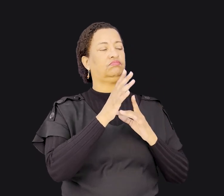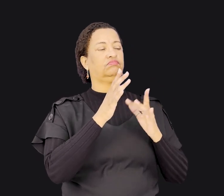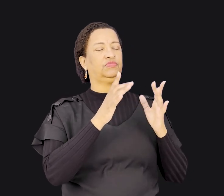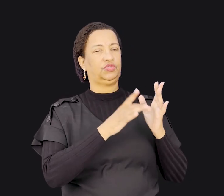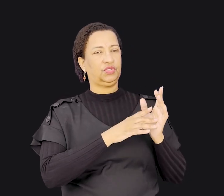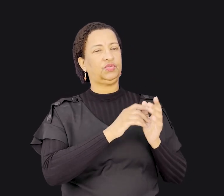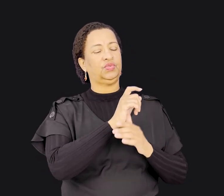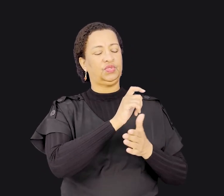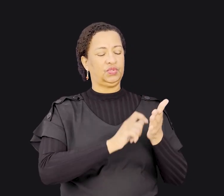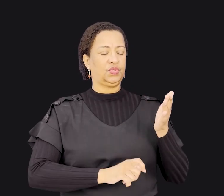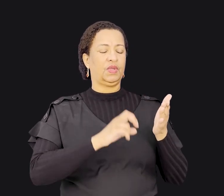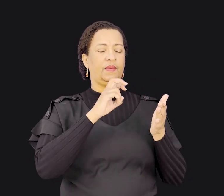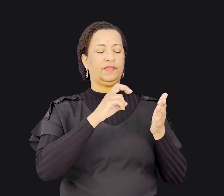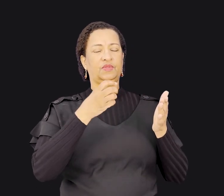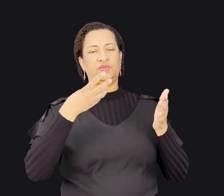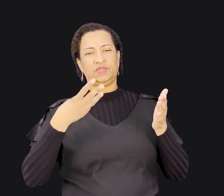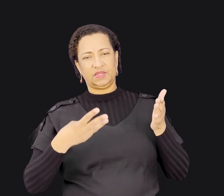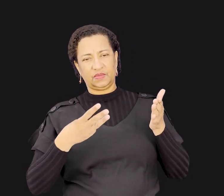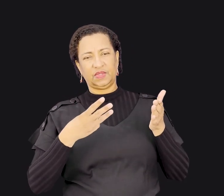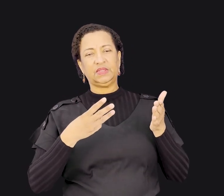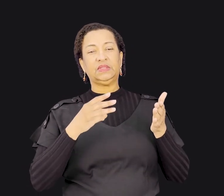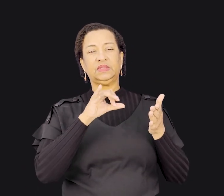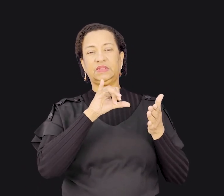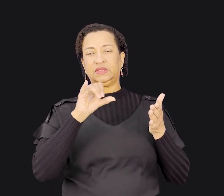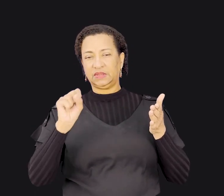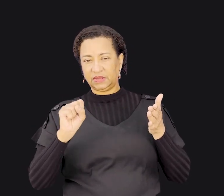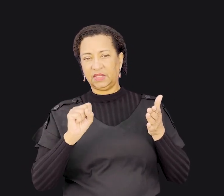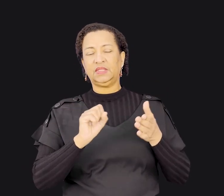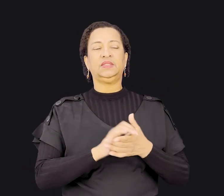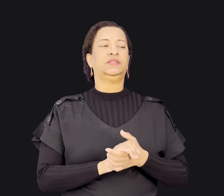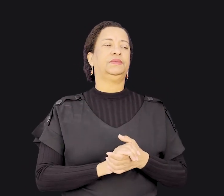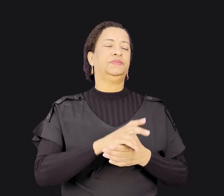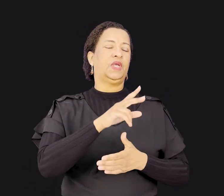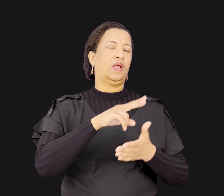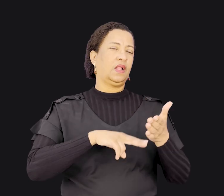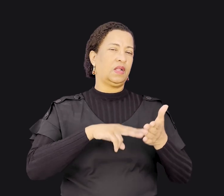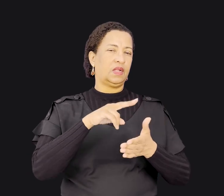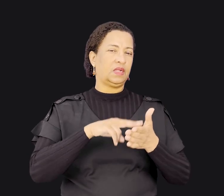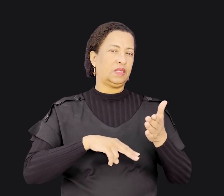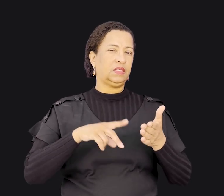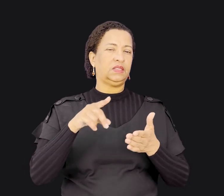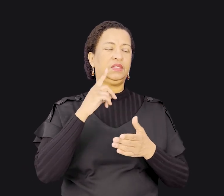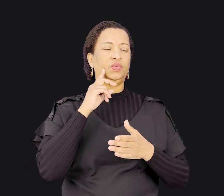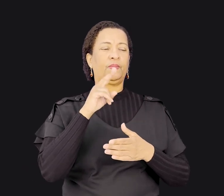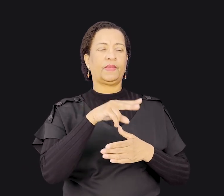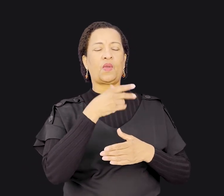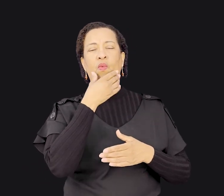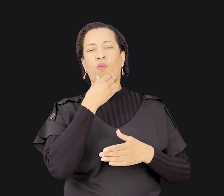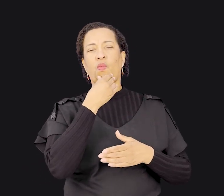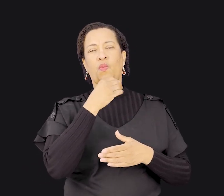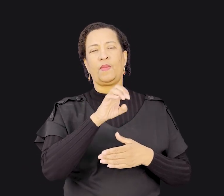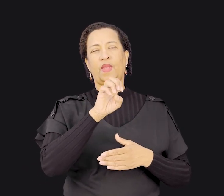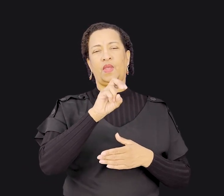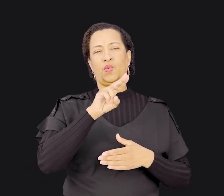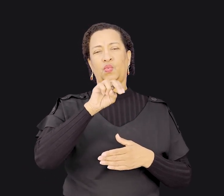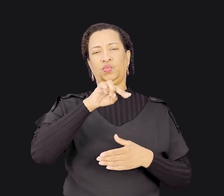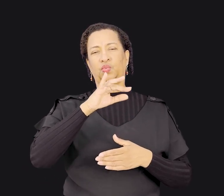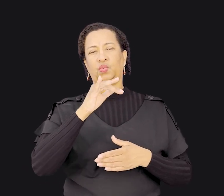e ao capítulo 53 de Isaías, lido na pregação de Filipe para o eunuco etíope. Aqui Pedro identifica